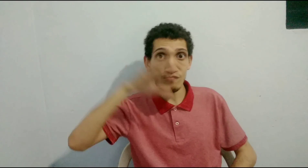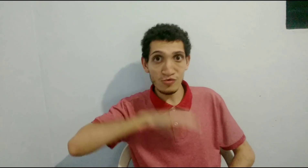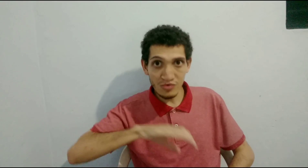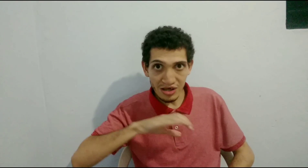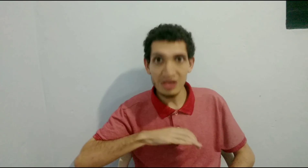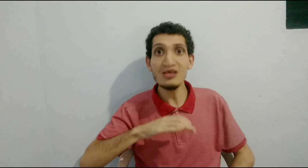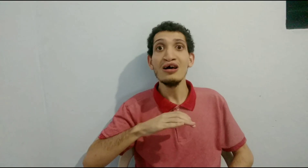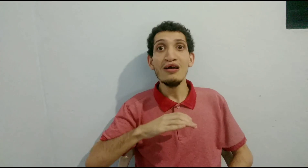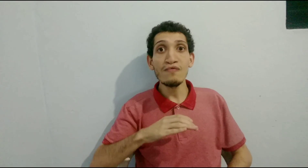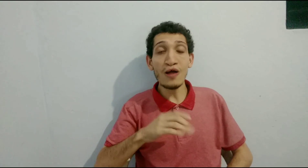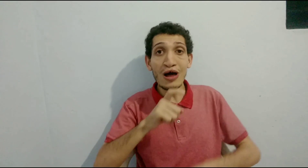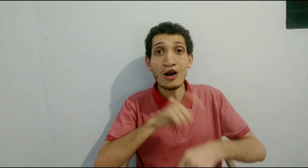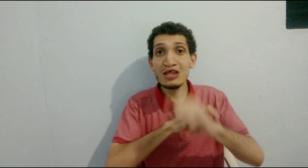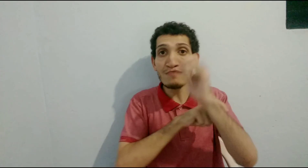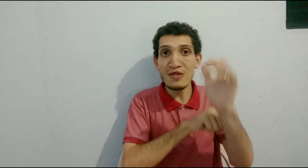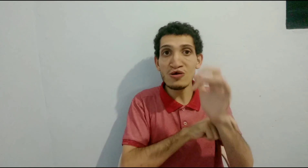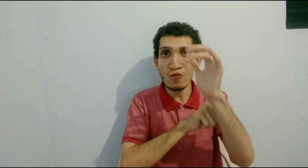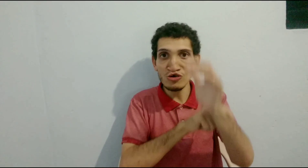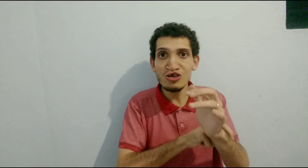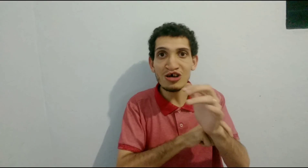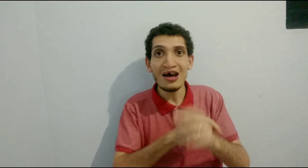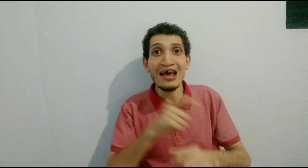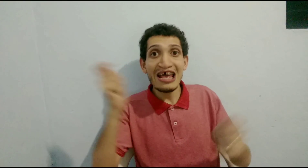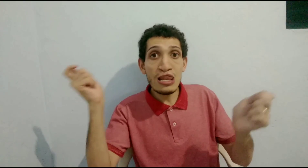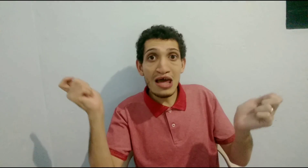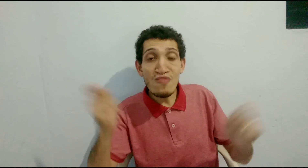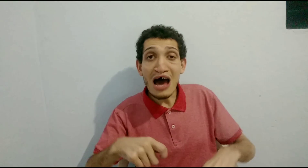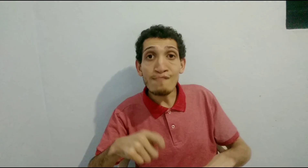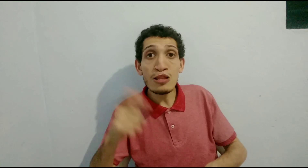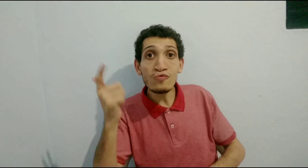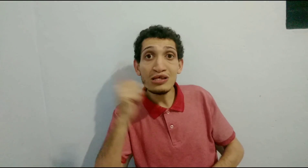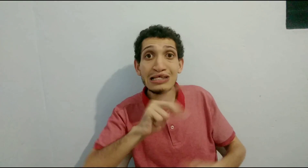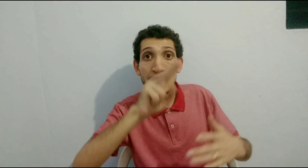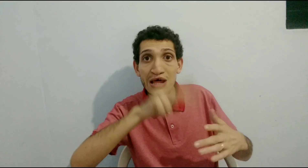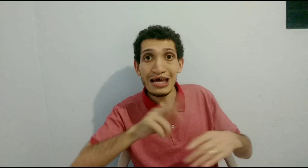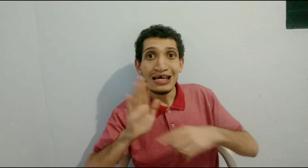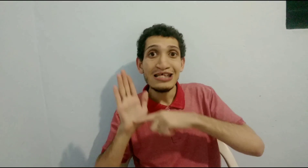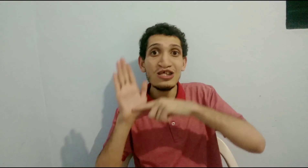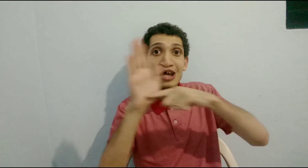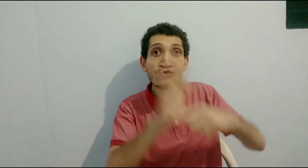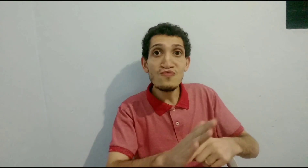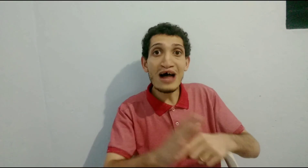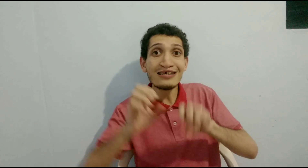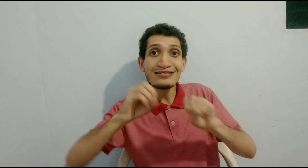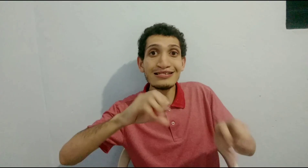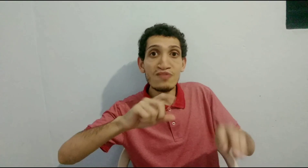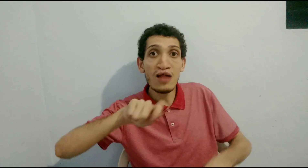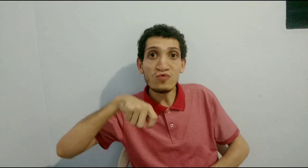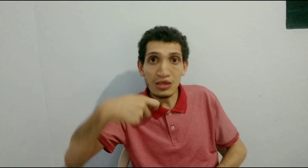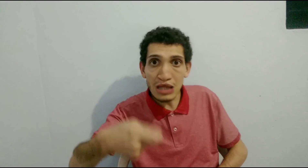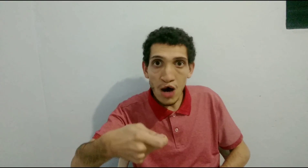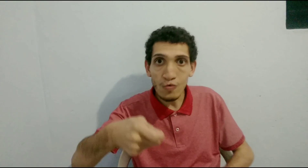português. Então, na hora que você faz datilologia, ele dá para ele conseguir ler e ajudar ensinando sinal.